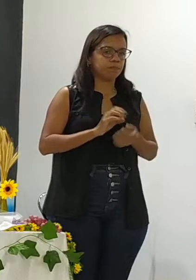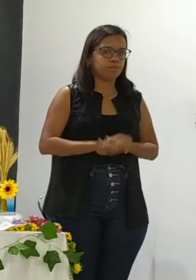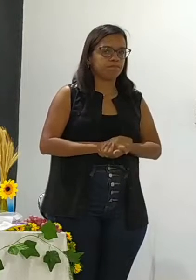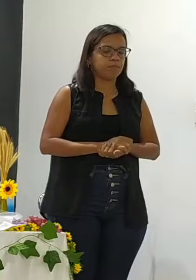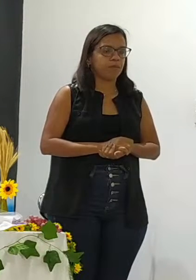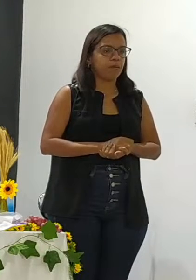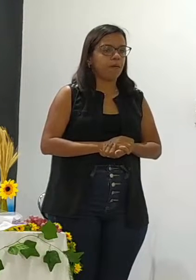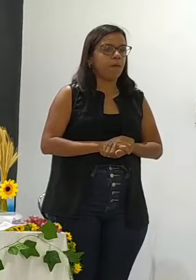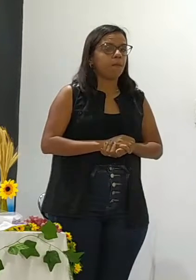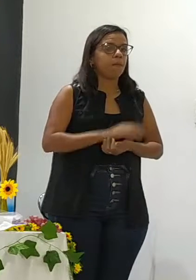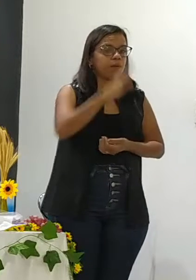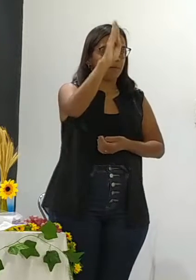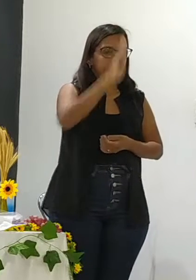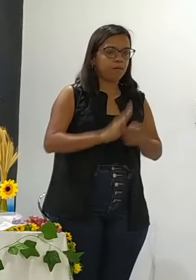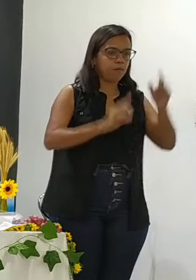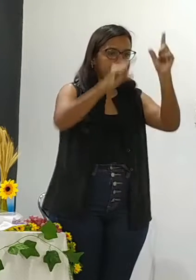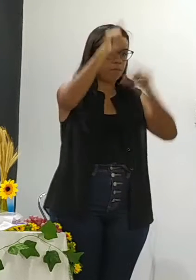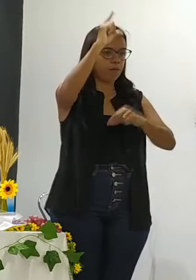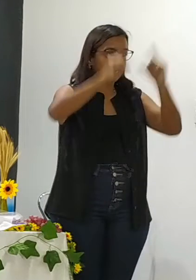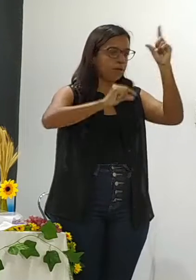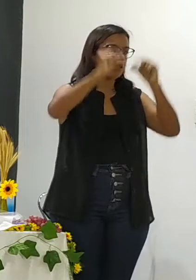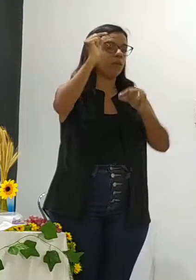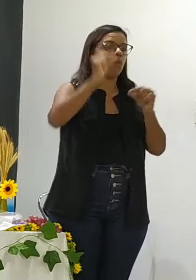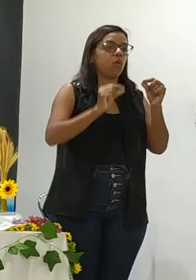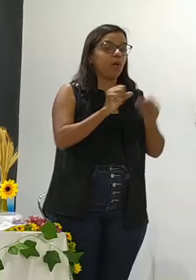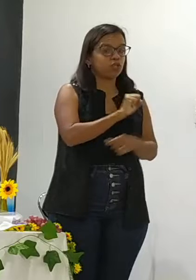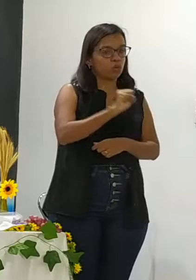para Belém com a sua sogra.